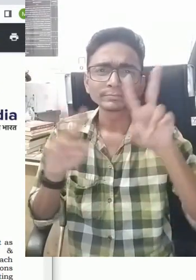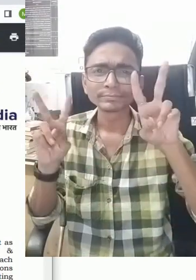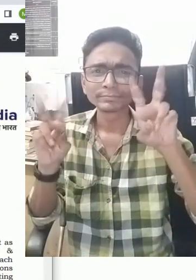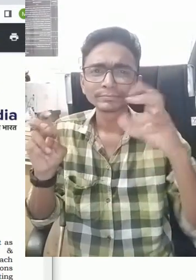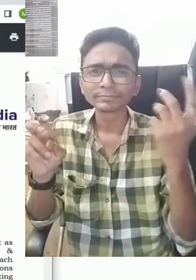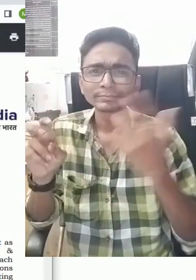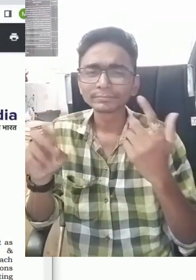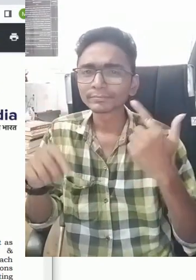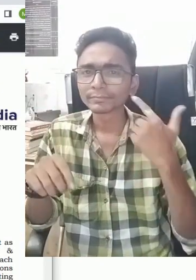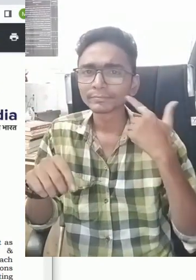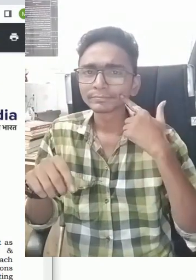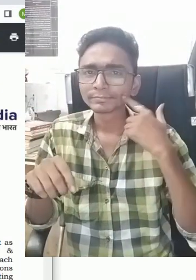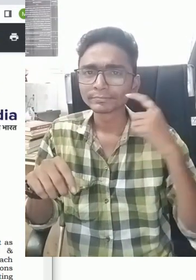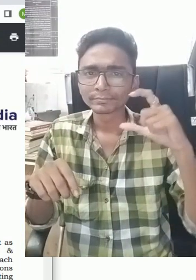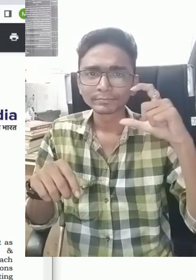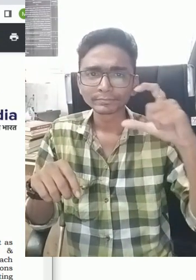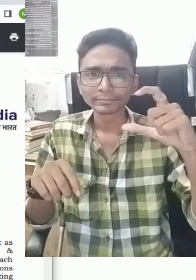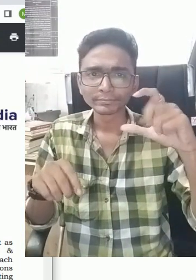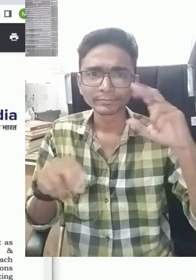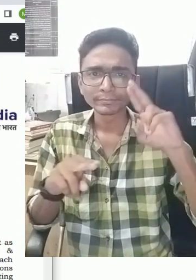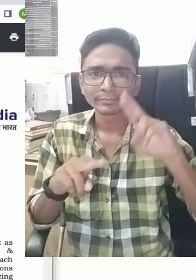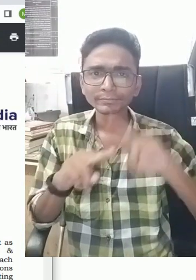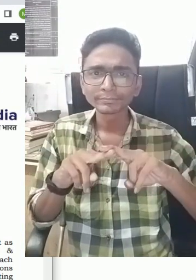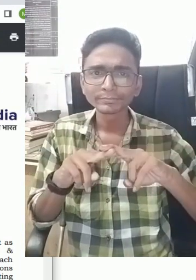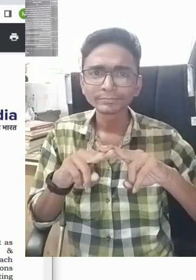तो भाई आज ही आएगी